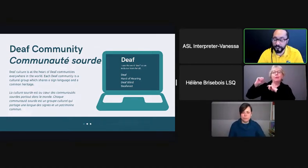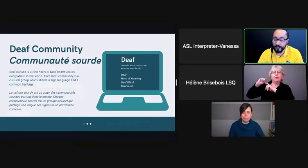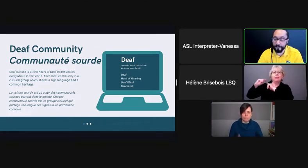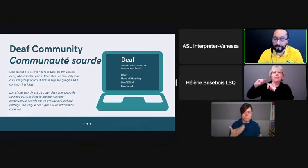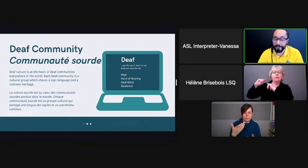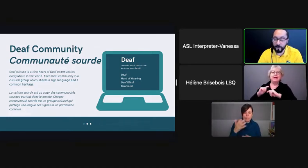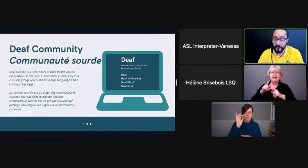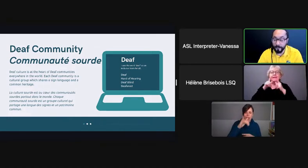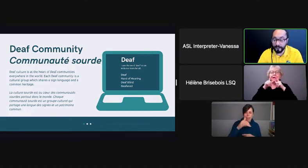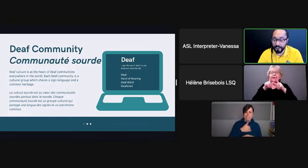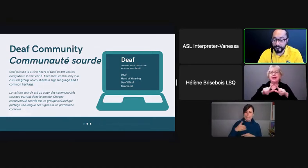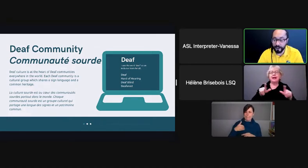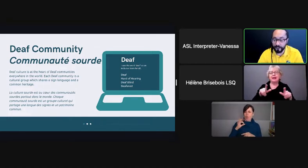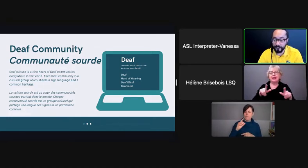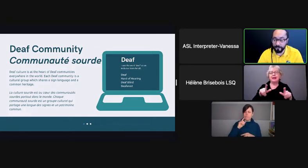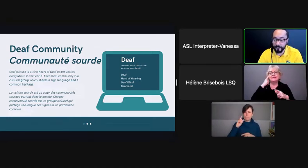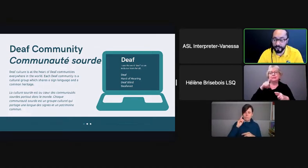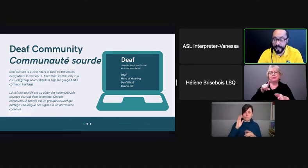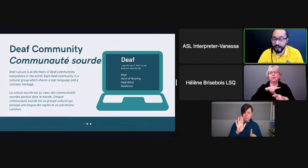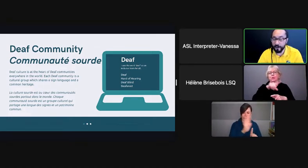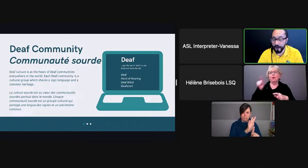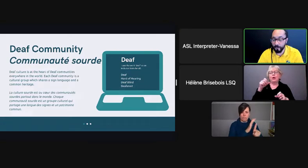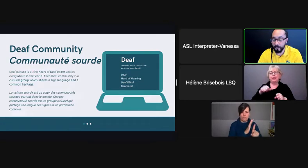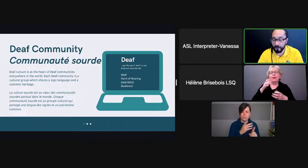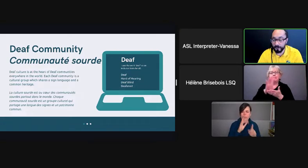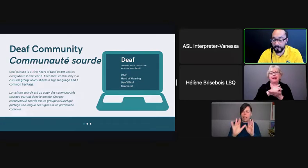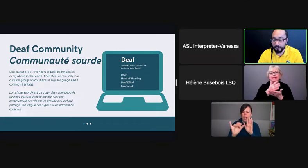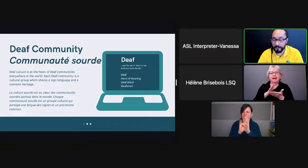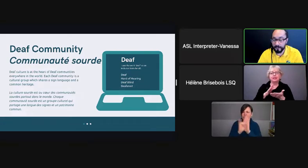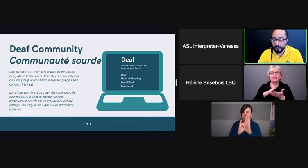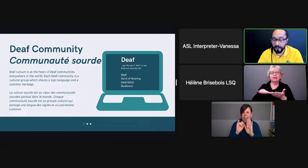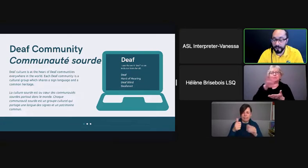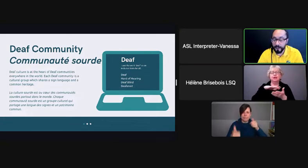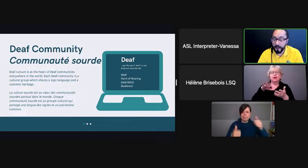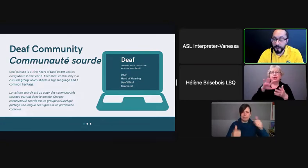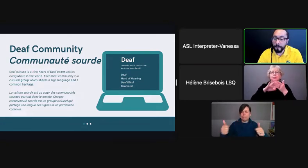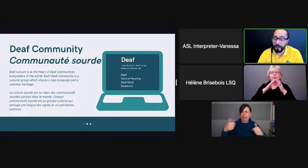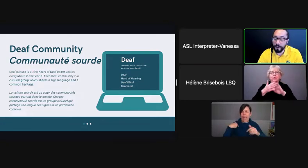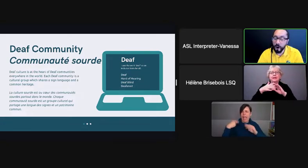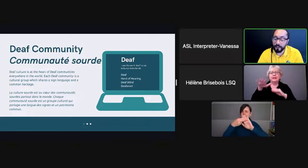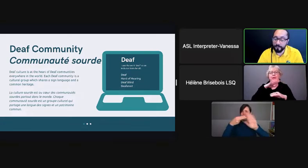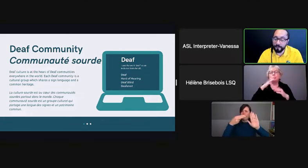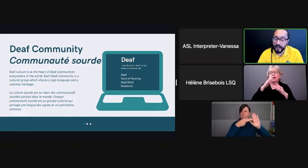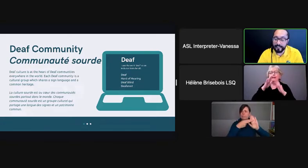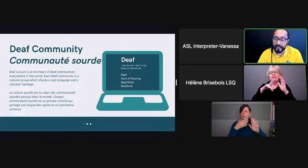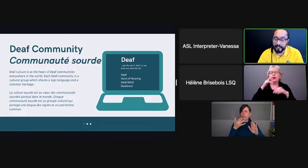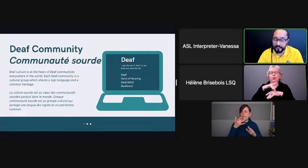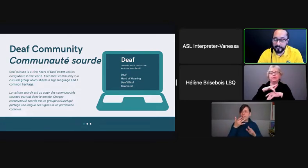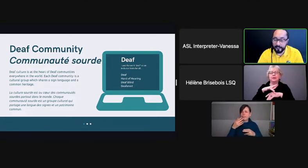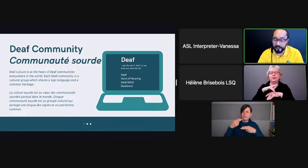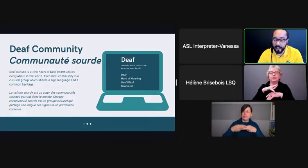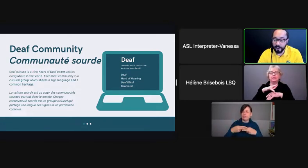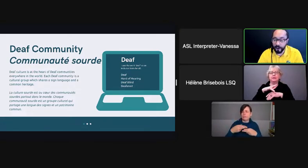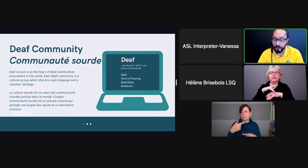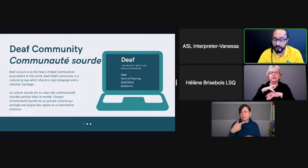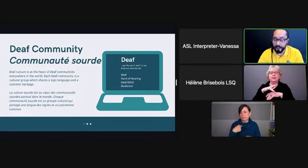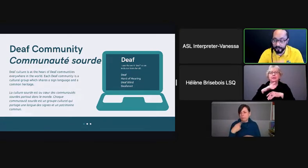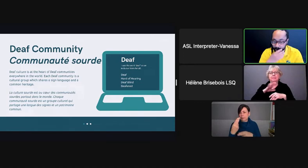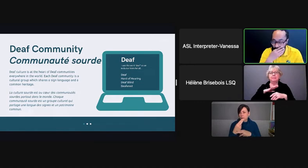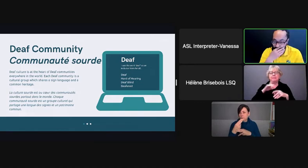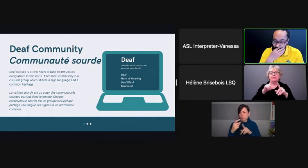c'est une chance pour les gens de partager entre eux en tant que communauté à travers le monde. Mais il y a différentes